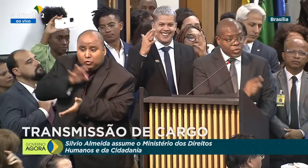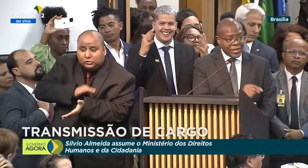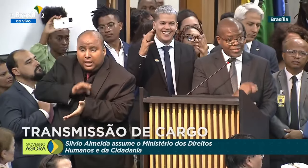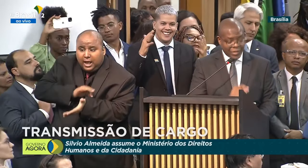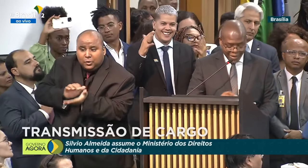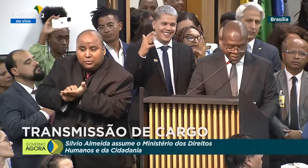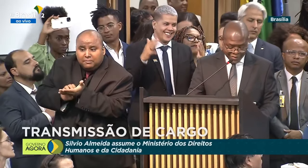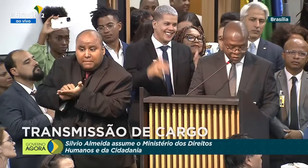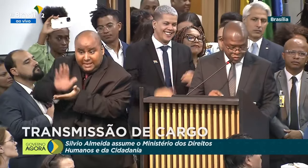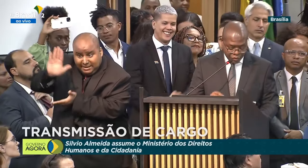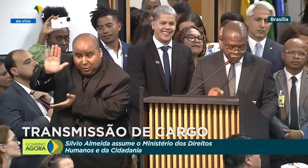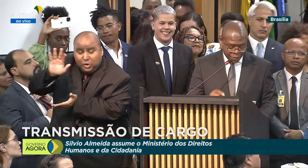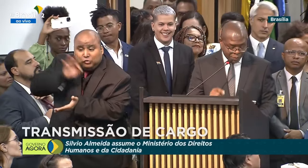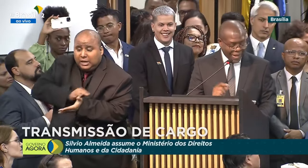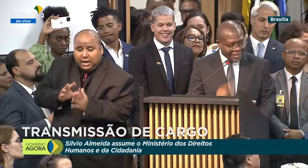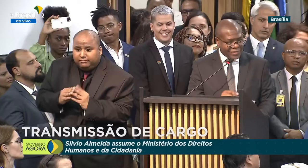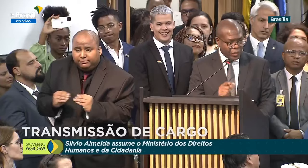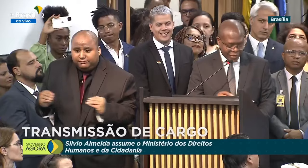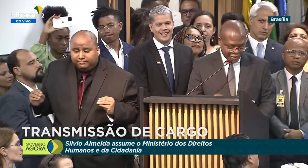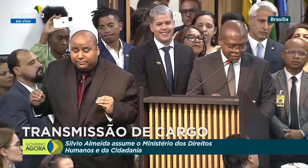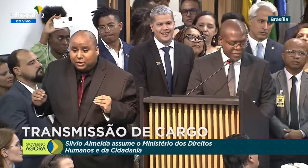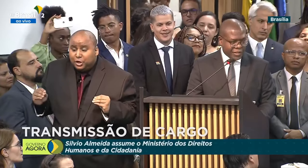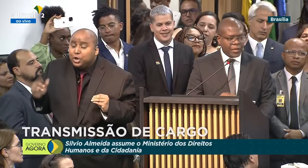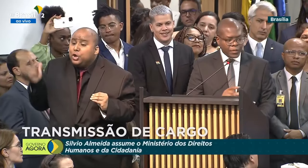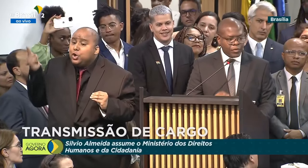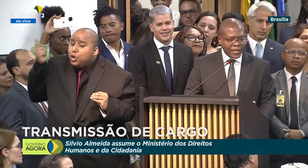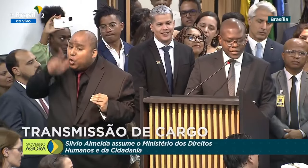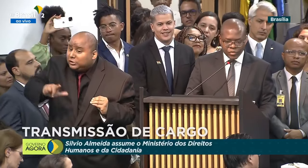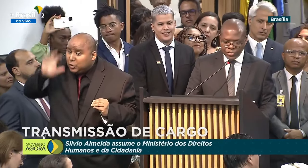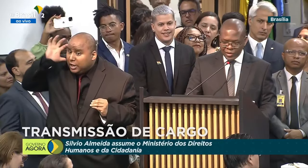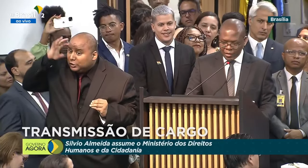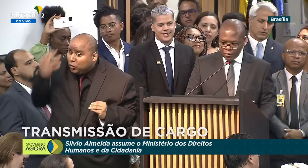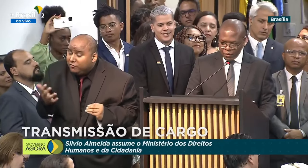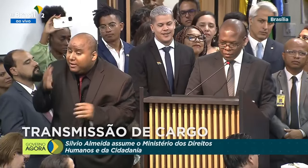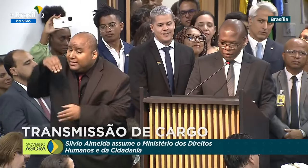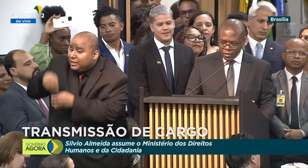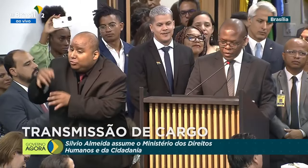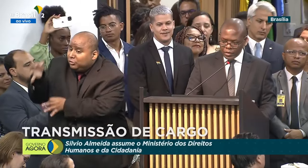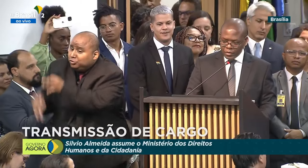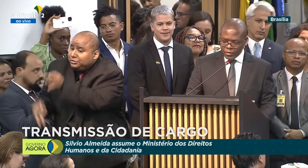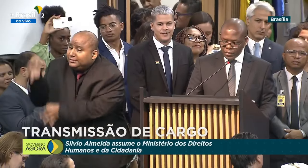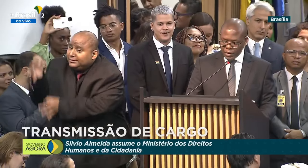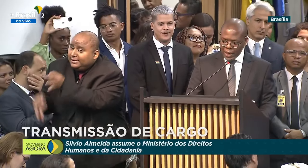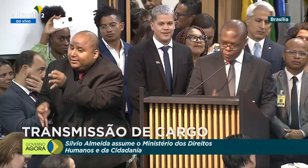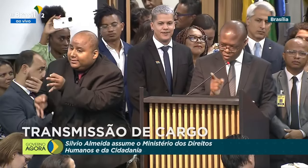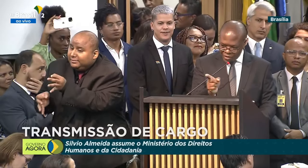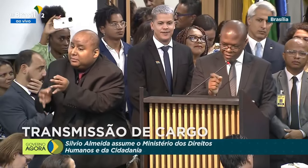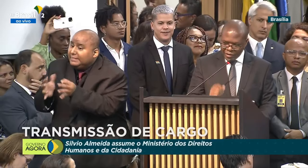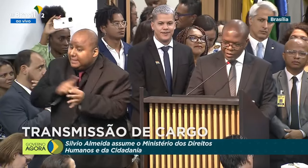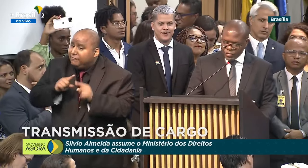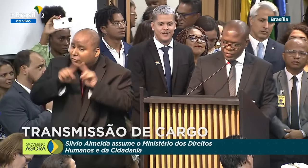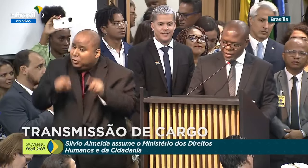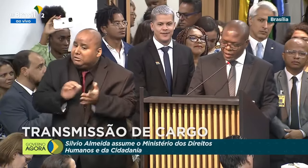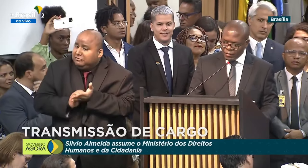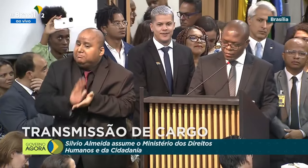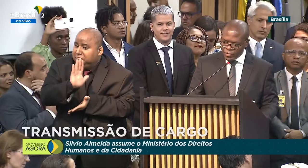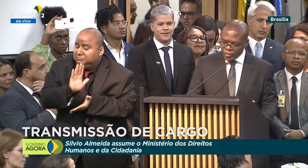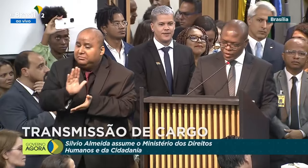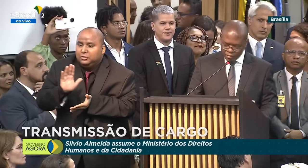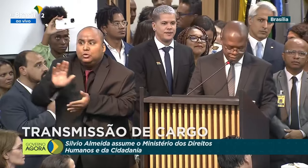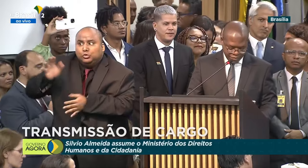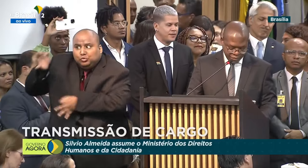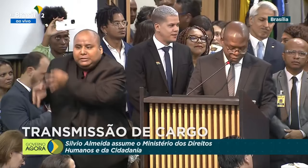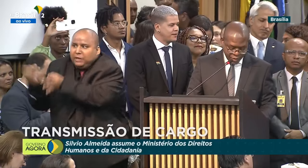situação esta que só foi parcialmente revertida por uma decisão judicial a importância que teve judiciário